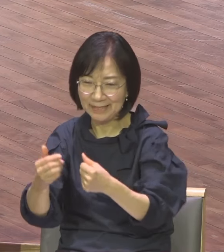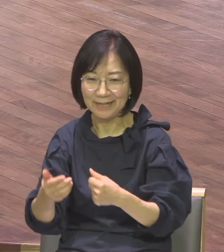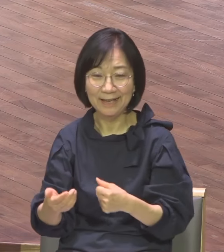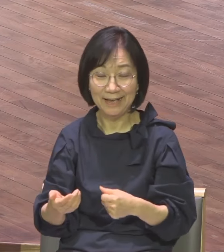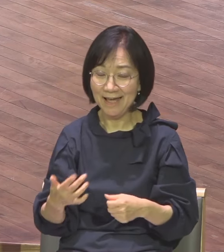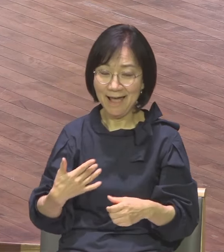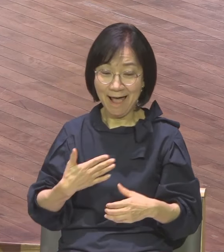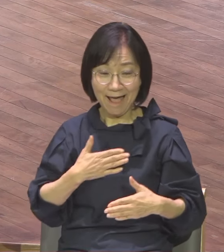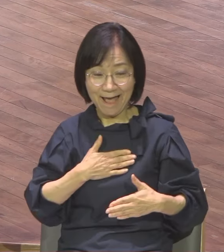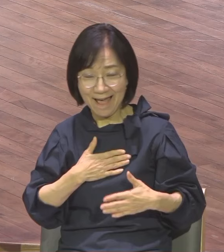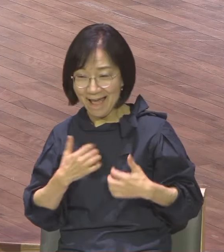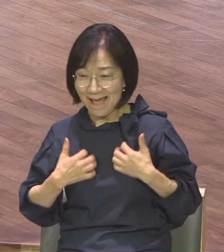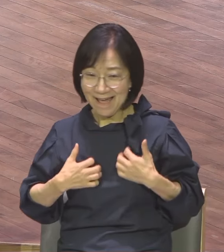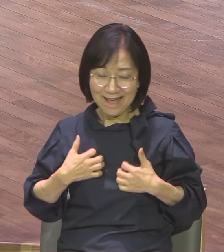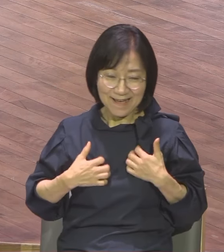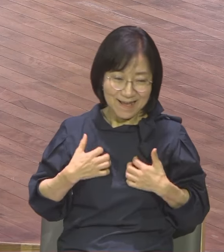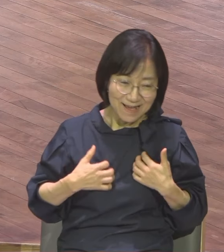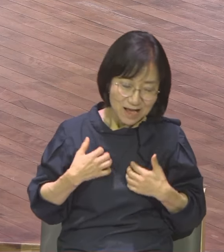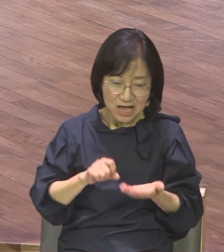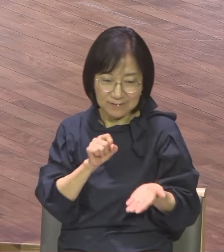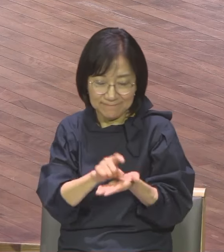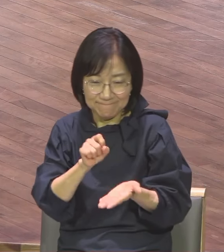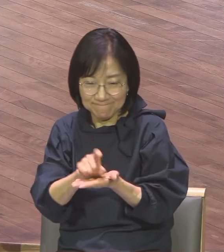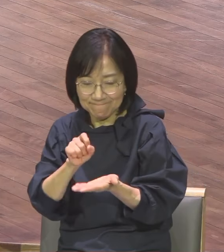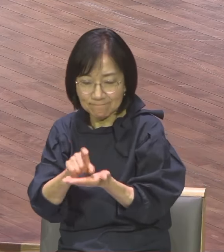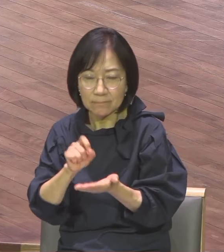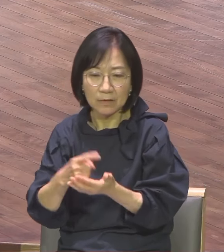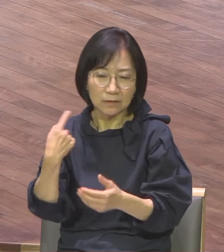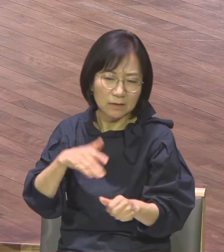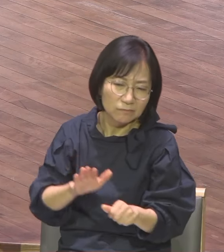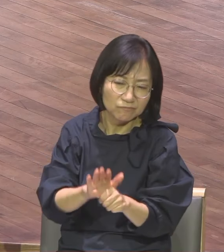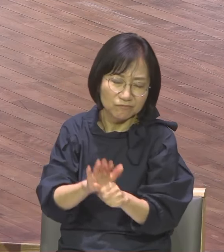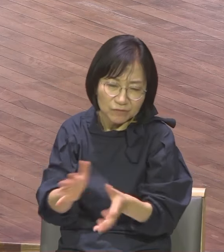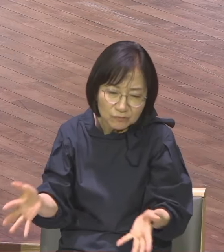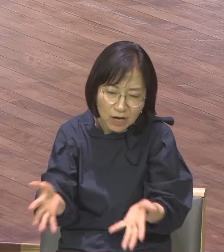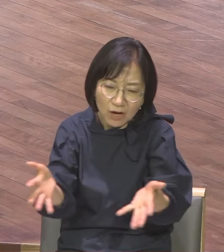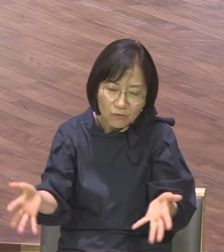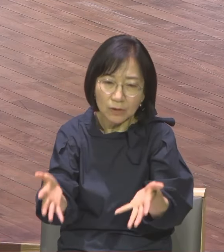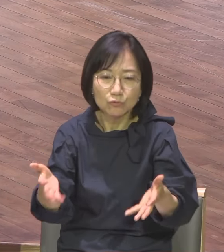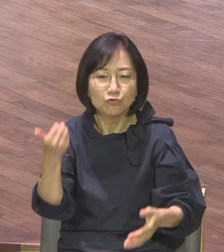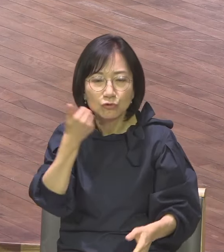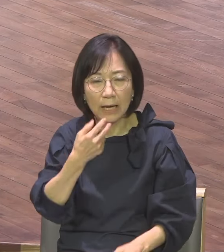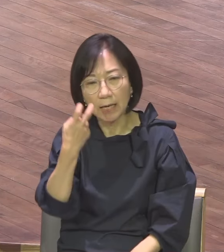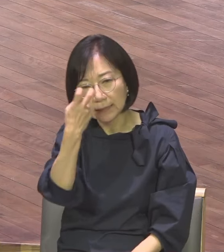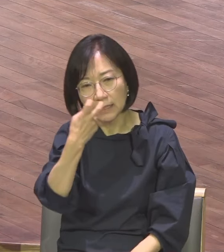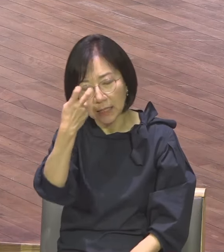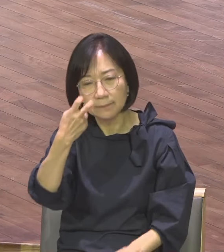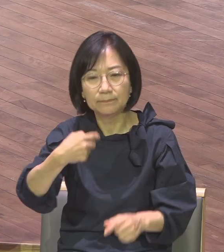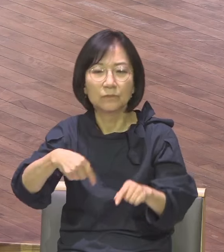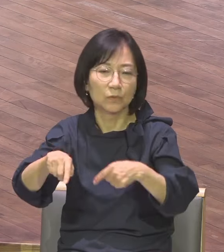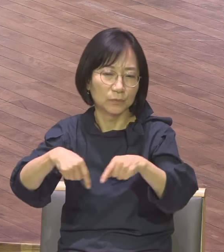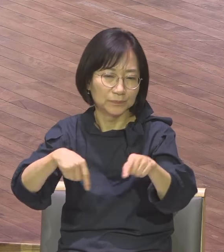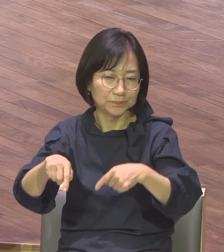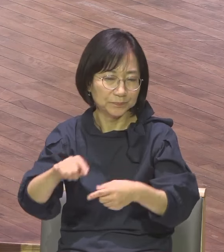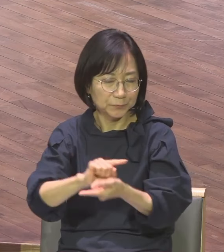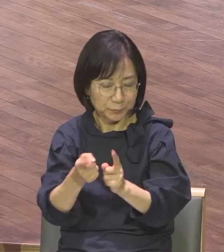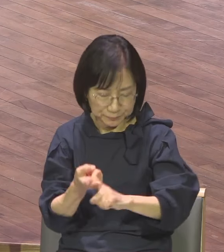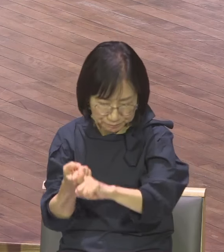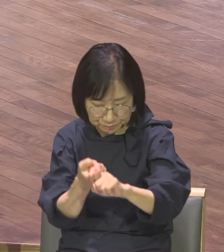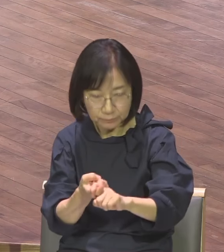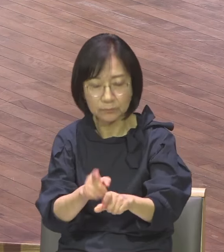좋게 신나게 마음 불편치 않게 운동을 할 수 있도록 실력을 발휘할 수 해주는 방법은 원리스거든요.